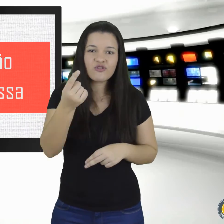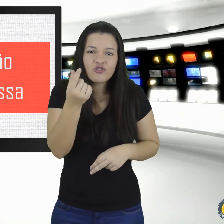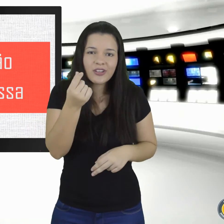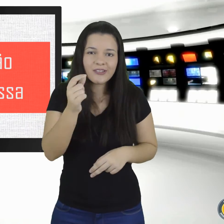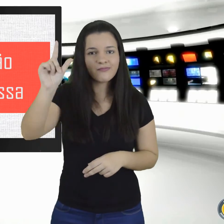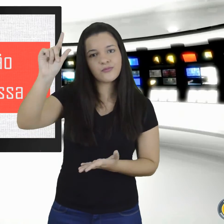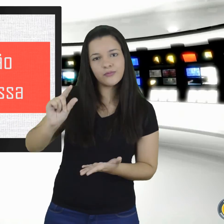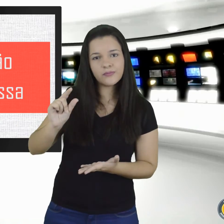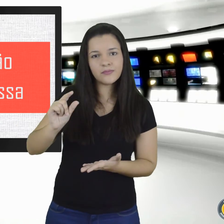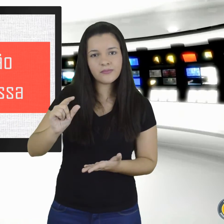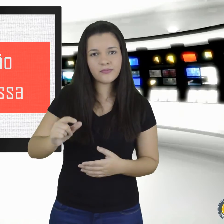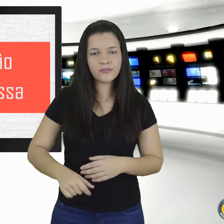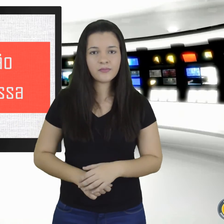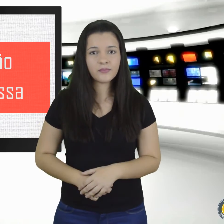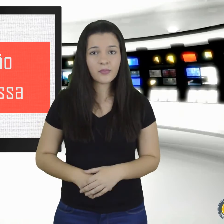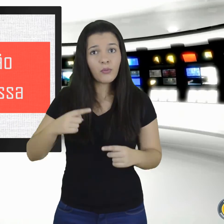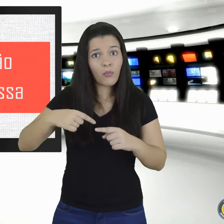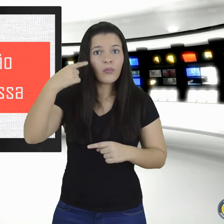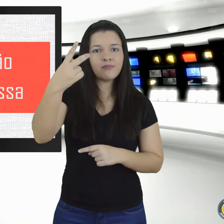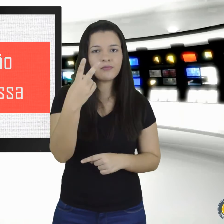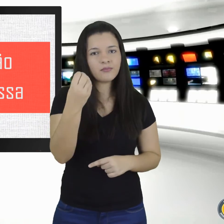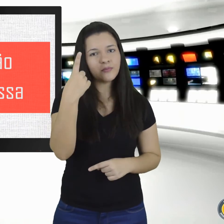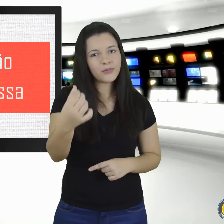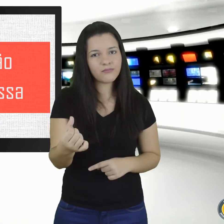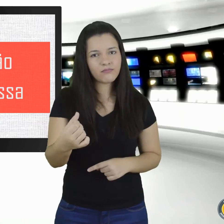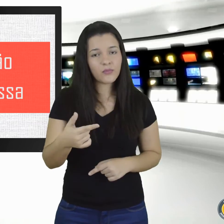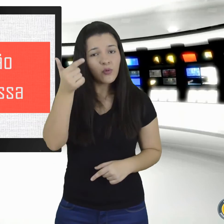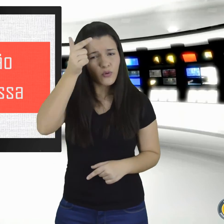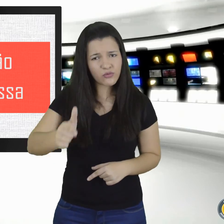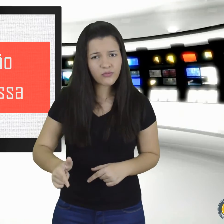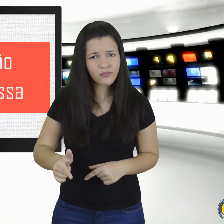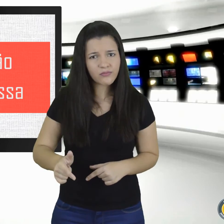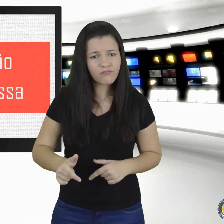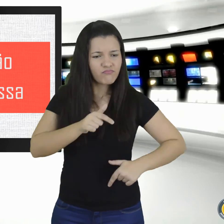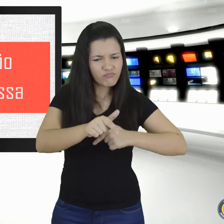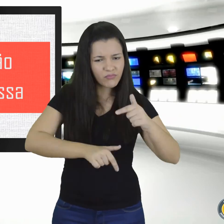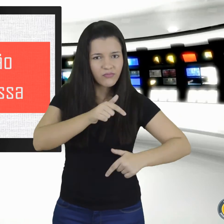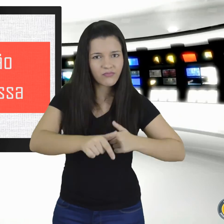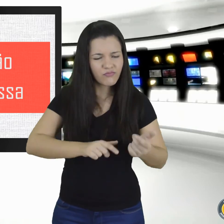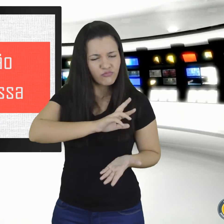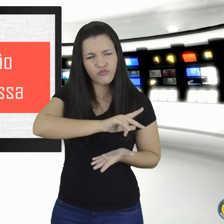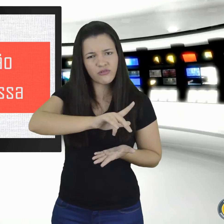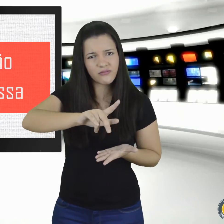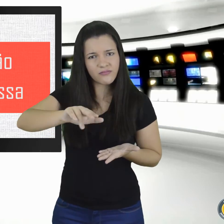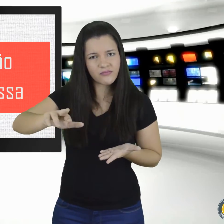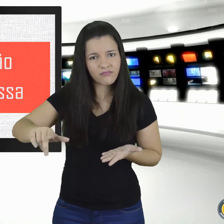menor. Para o próximo ano, continuaremos com nossas ações diversificadas de